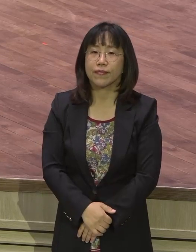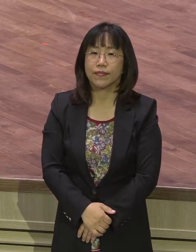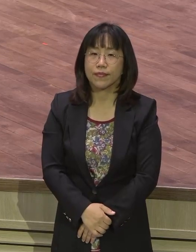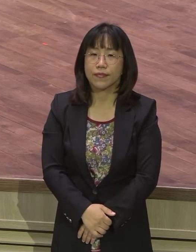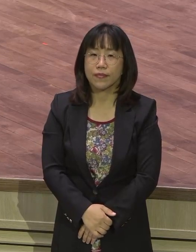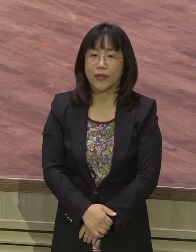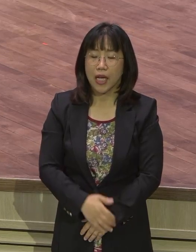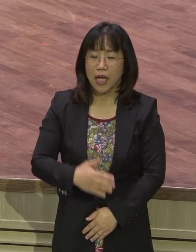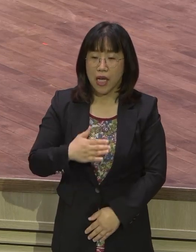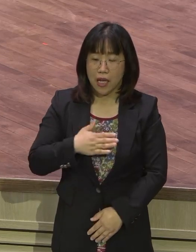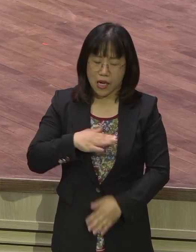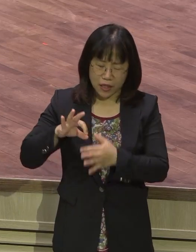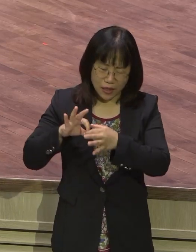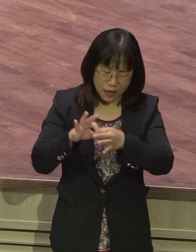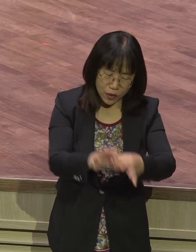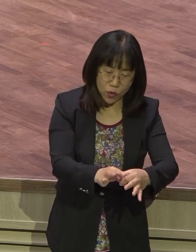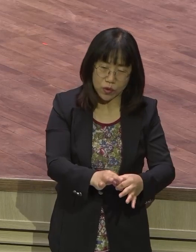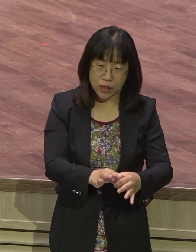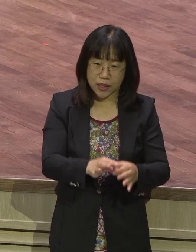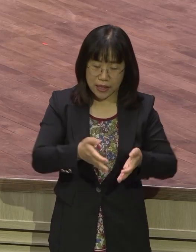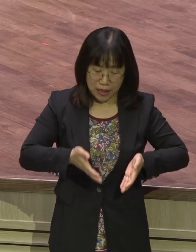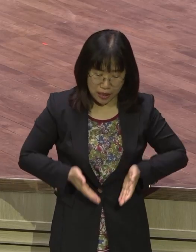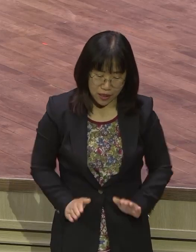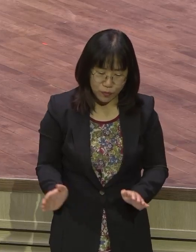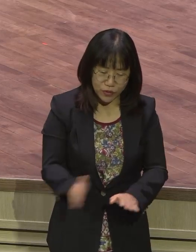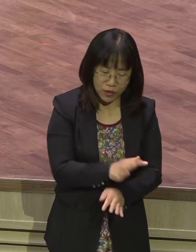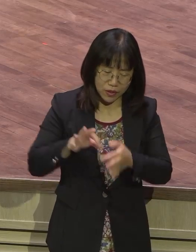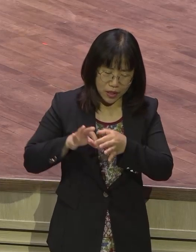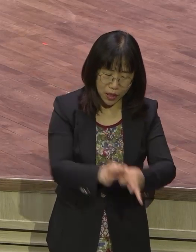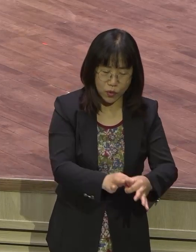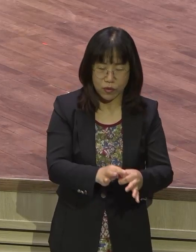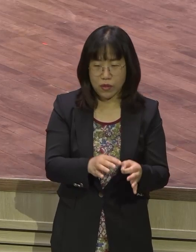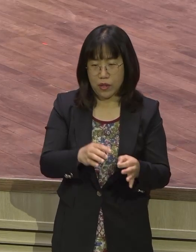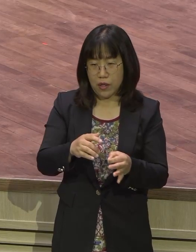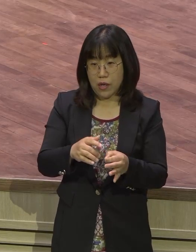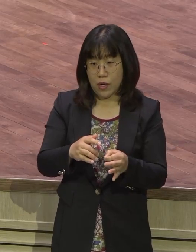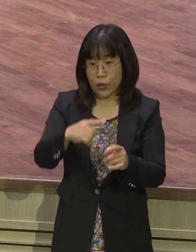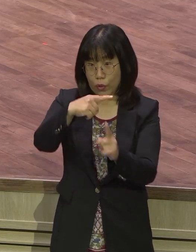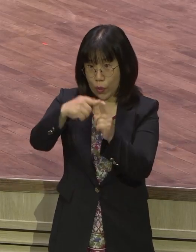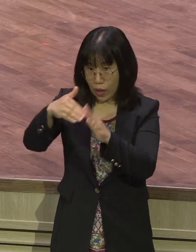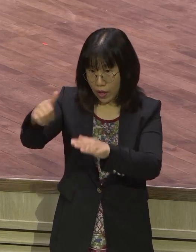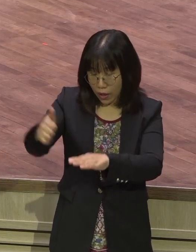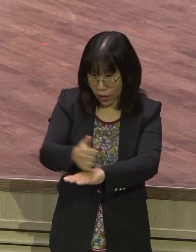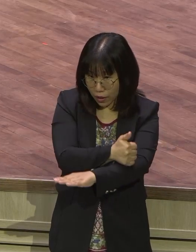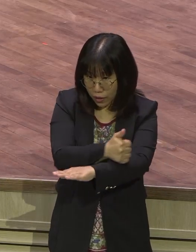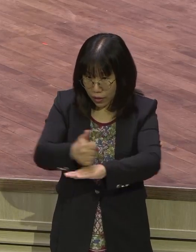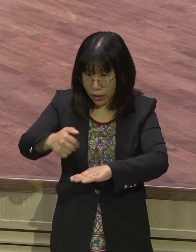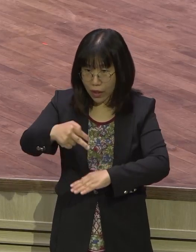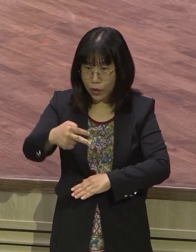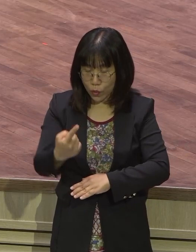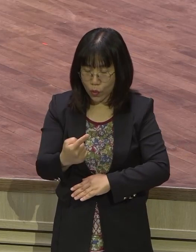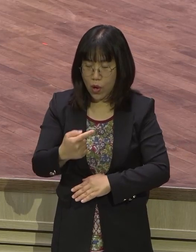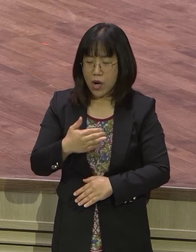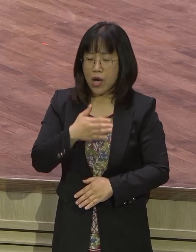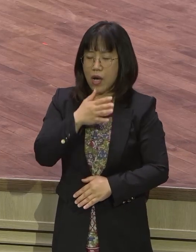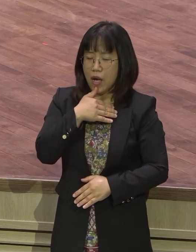평생 교회도 안 점하지 못한 것이 그 삼십조 못한 데도 확 바뀌어요. 이야 예배 성공이 다구나.